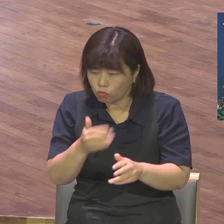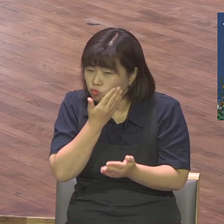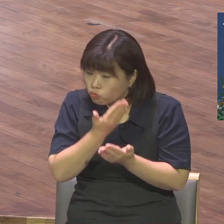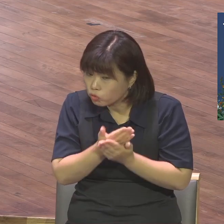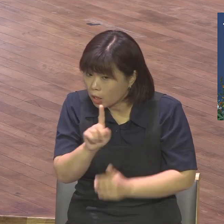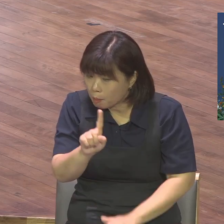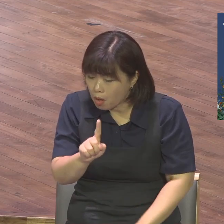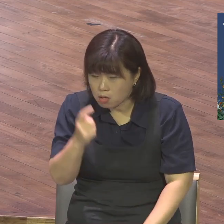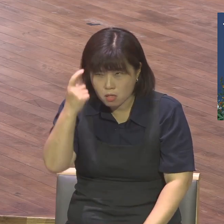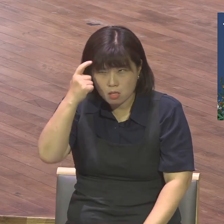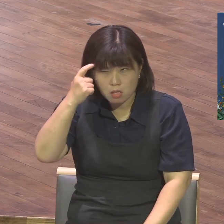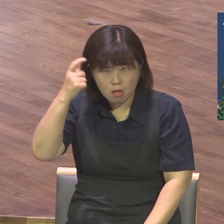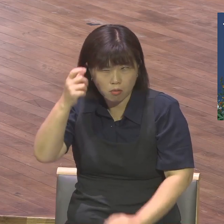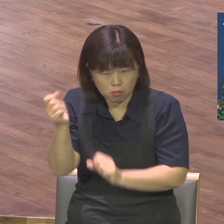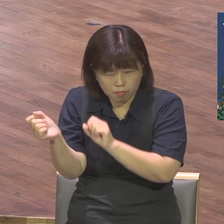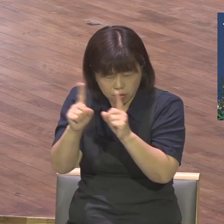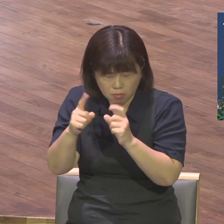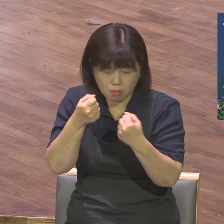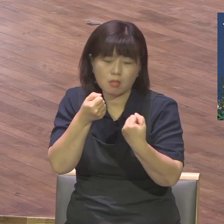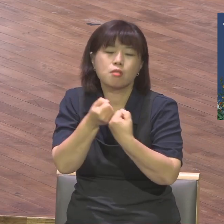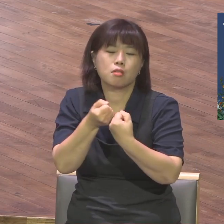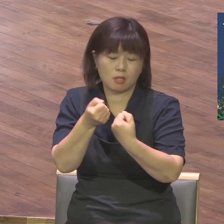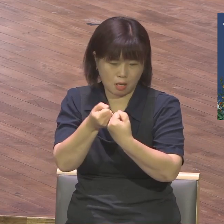실제로 싸울 줄 알아야 돼요.